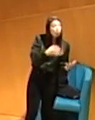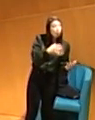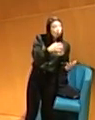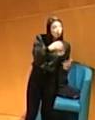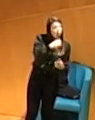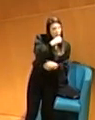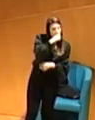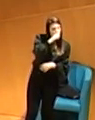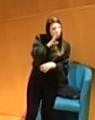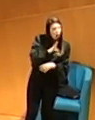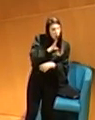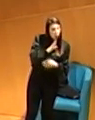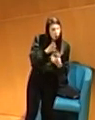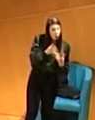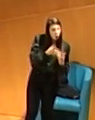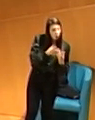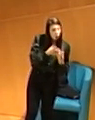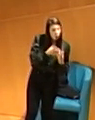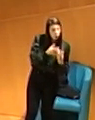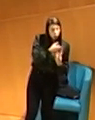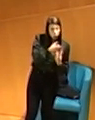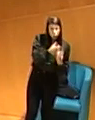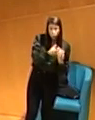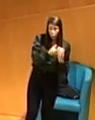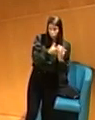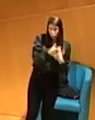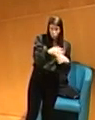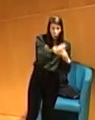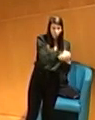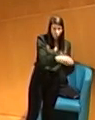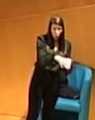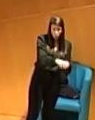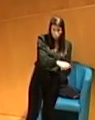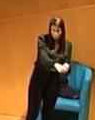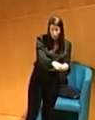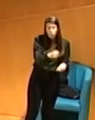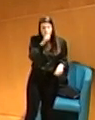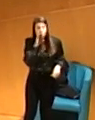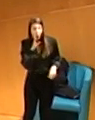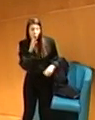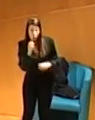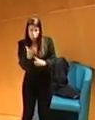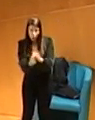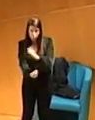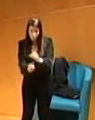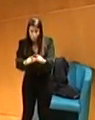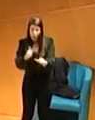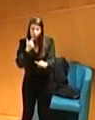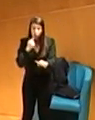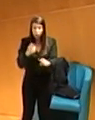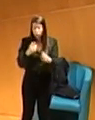parents trop présents ils ne lâchent pas leurs enfants, parents absents ils sont démissionnaires. Donc